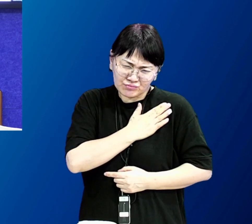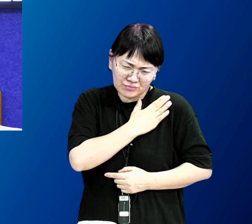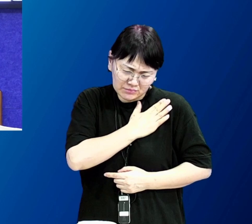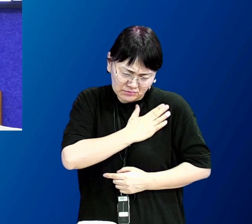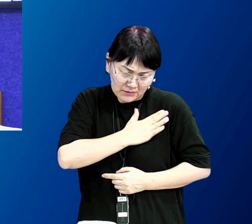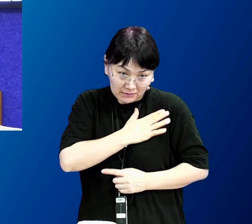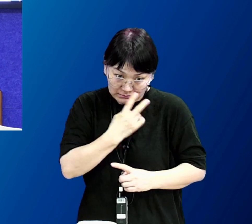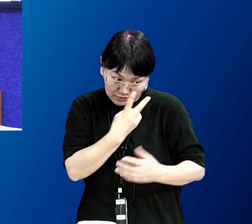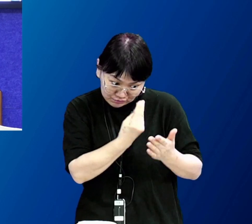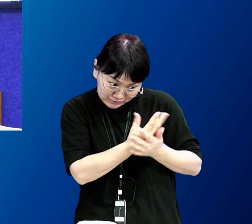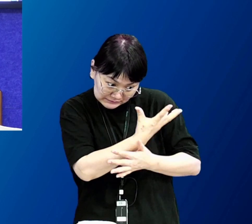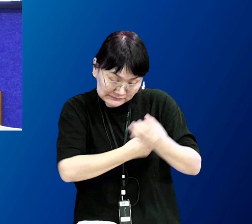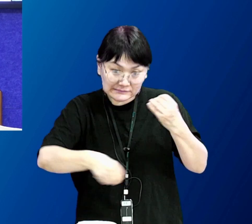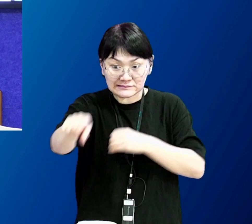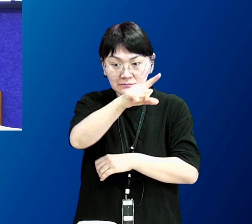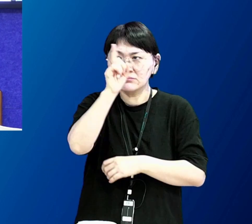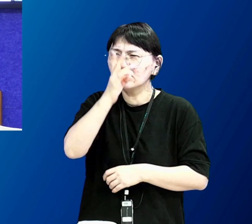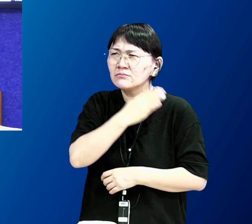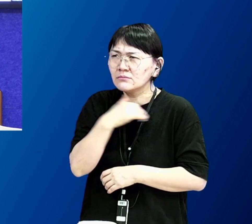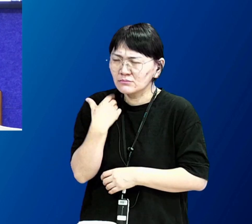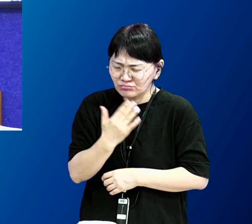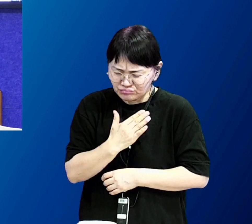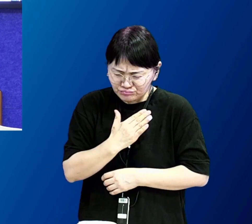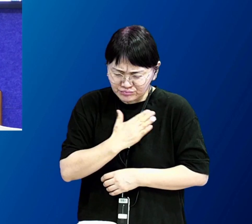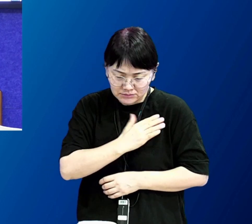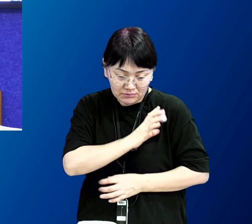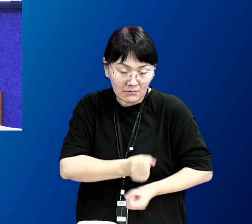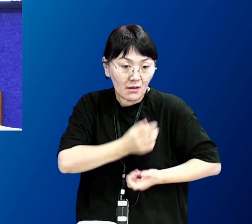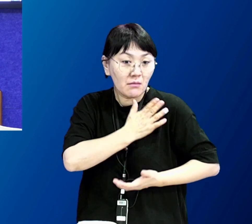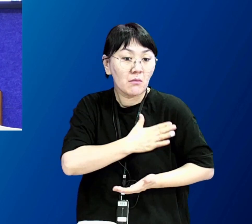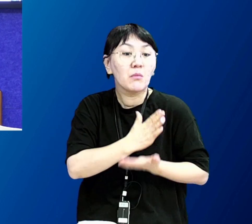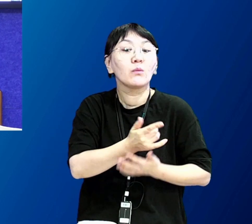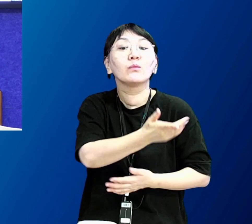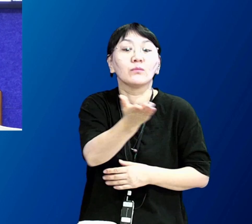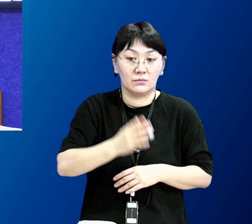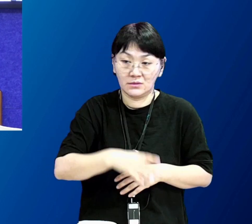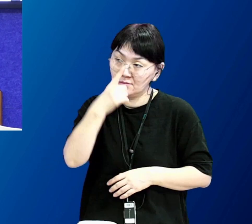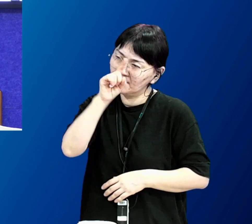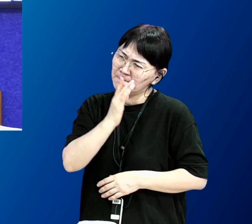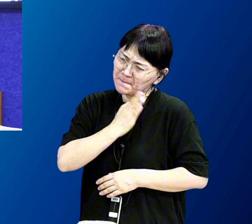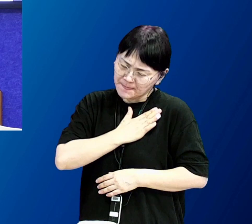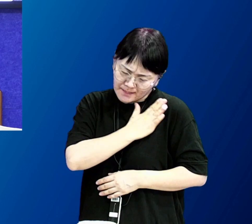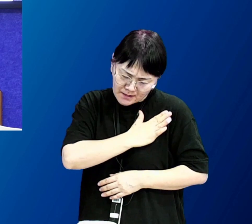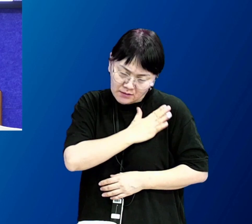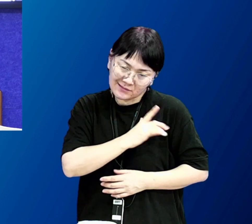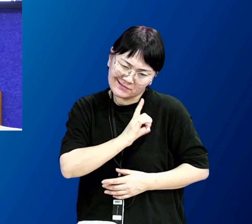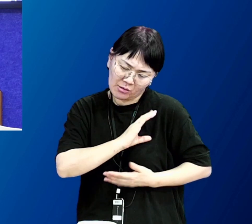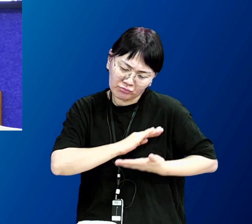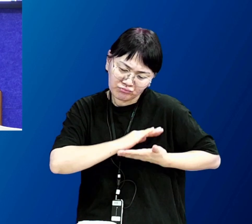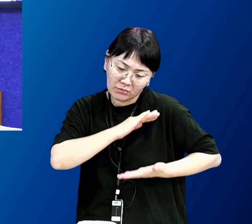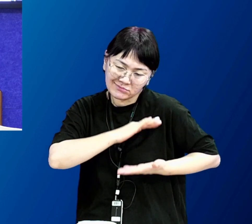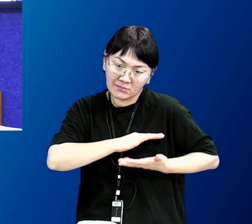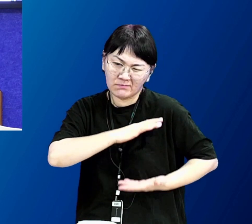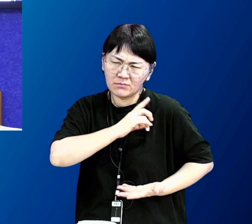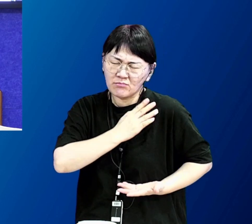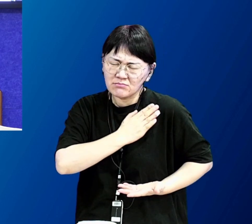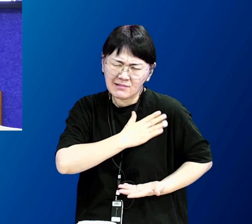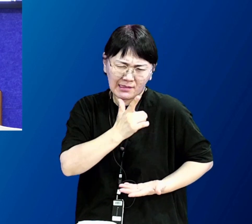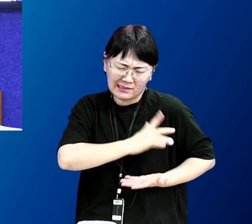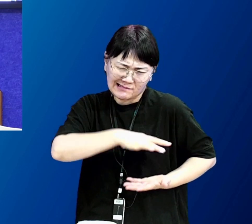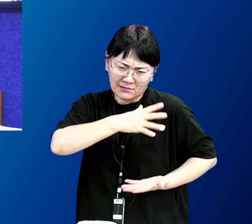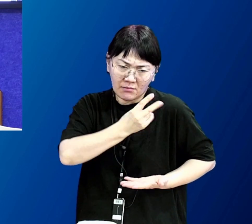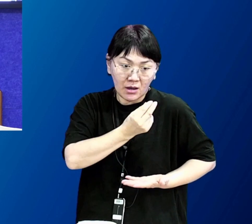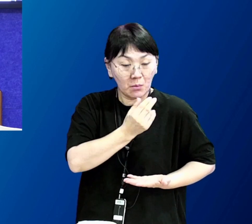ёо. Энэ хайр маань одоо хэр зэрэг байгаа бол. Үүнийг бид бүхэн